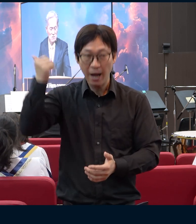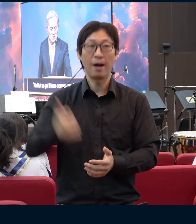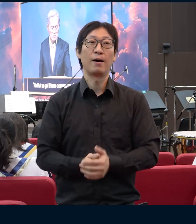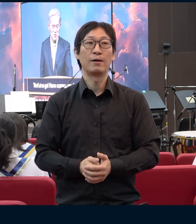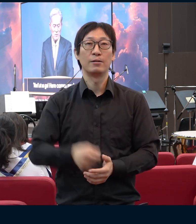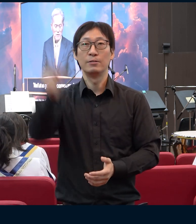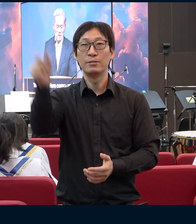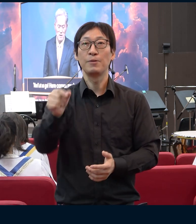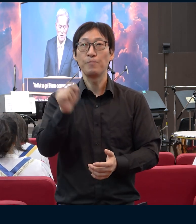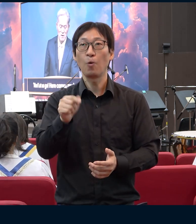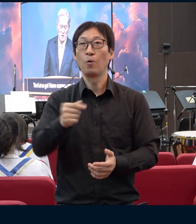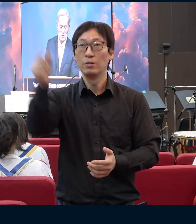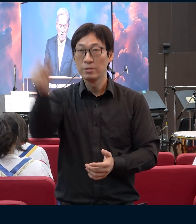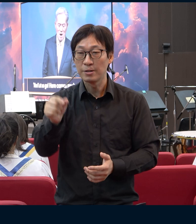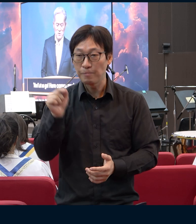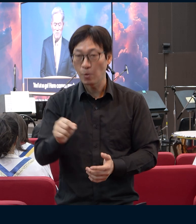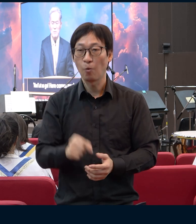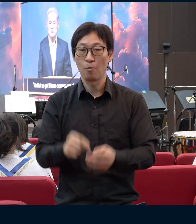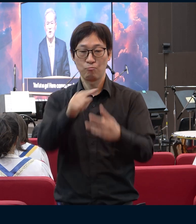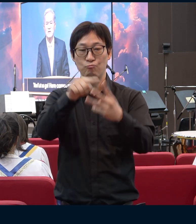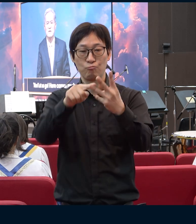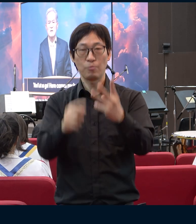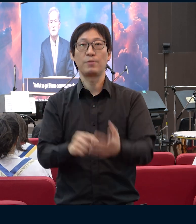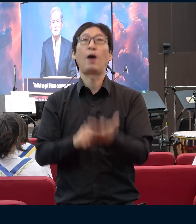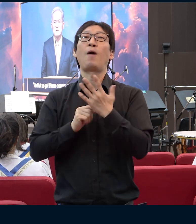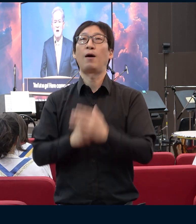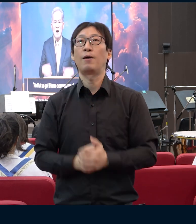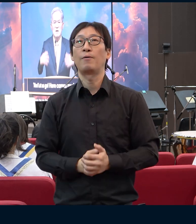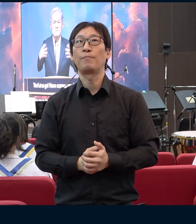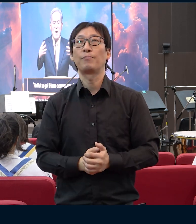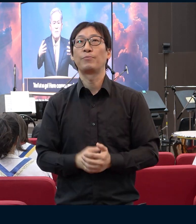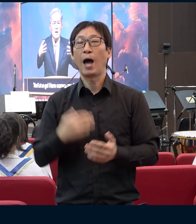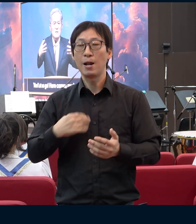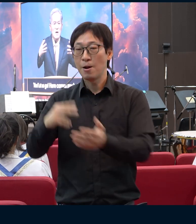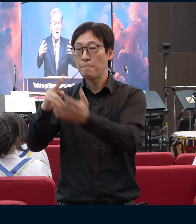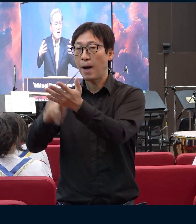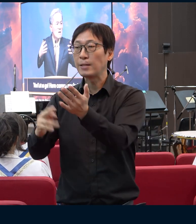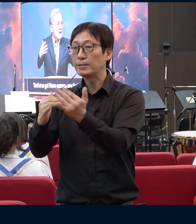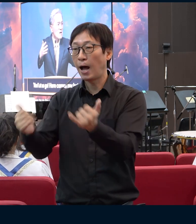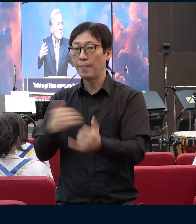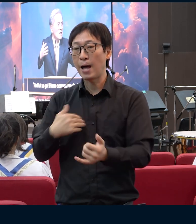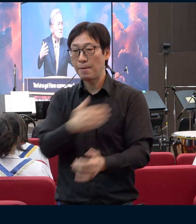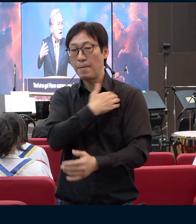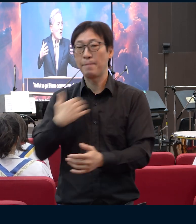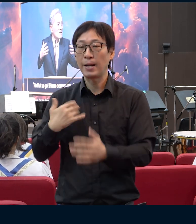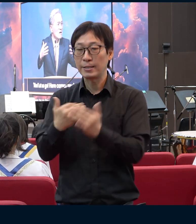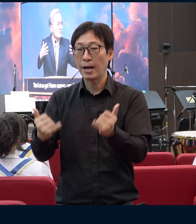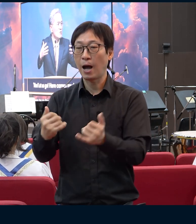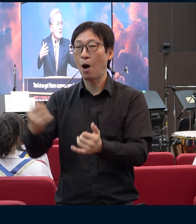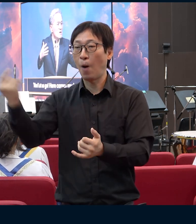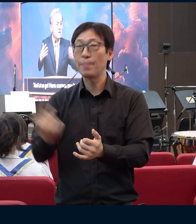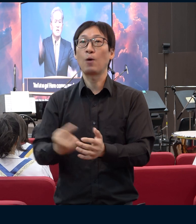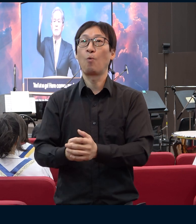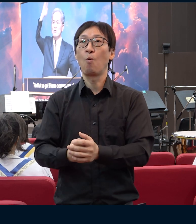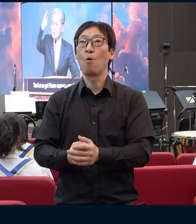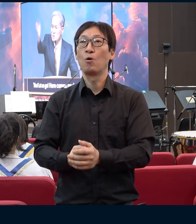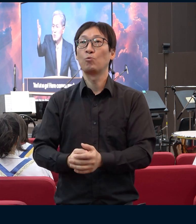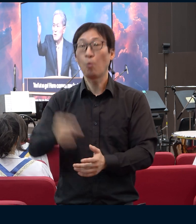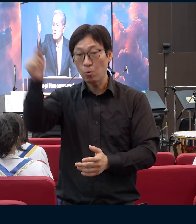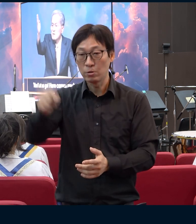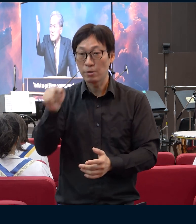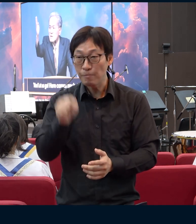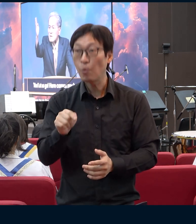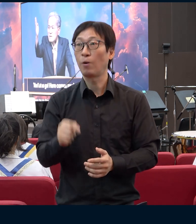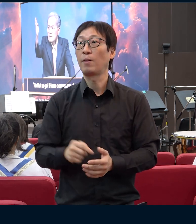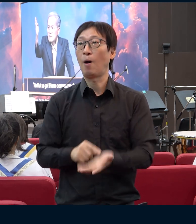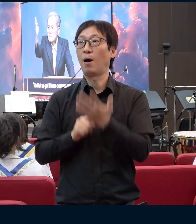느낌표. 심지어 뭐예요? Here comes my betrayer. 나를 배반한 자가, 나를 파는 자가 왔다도 그 다음에도